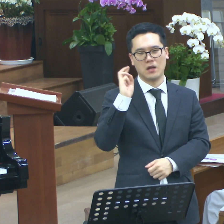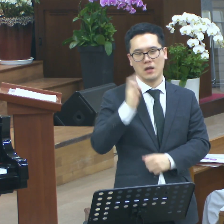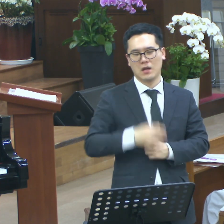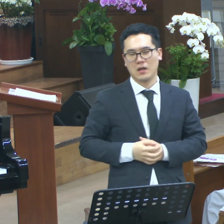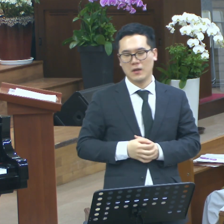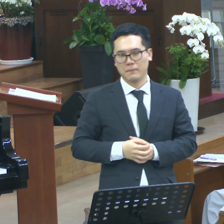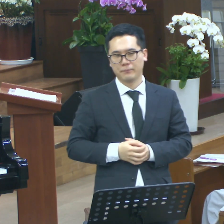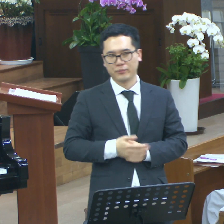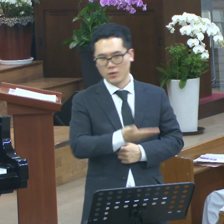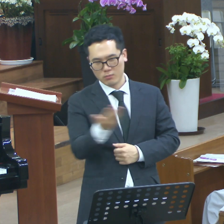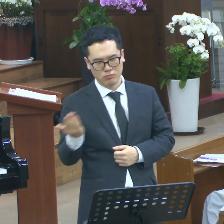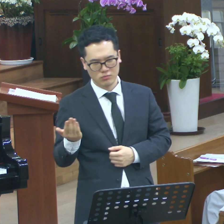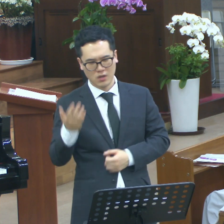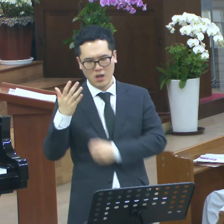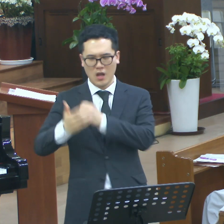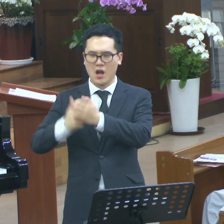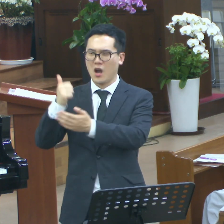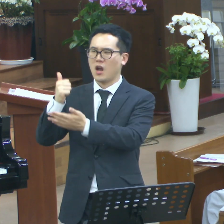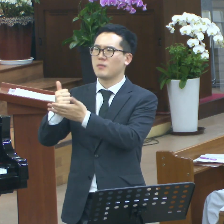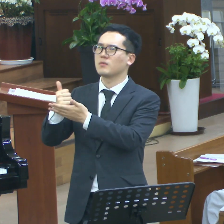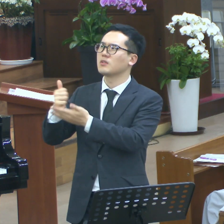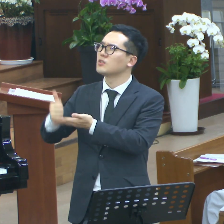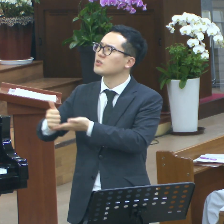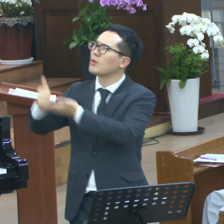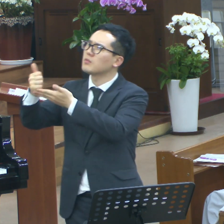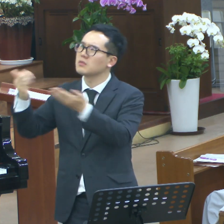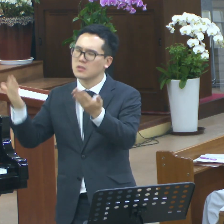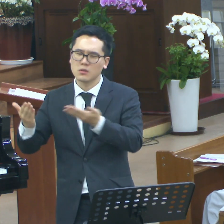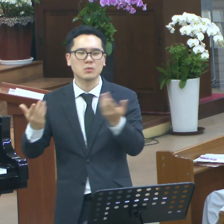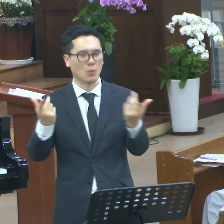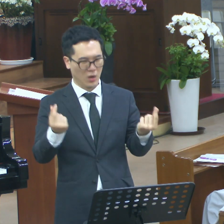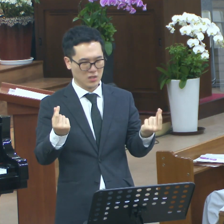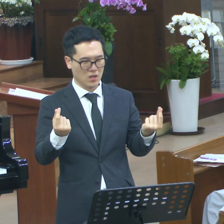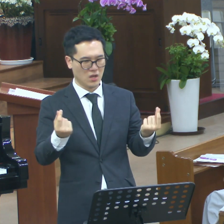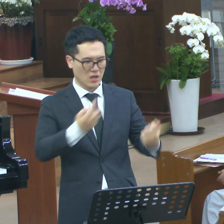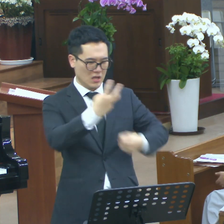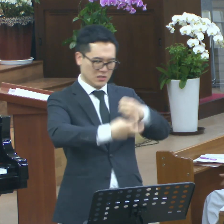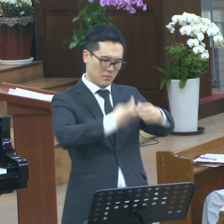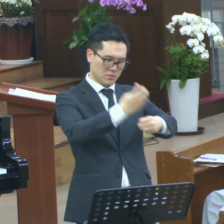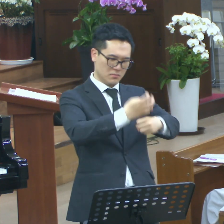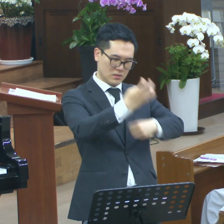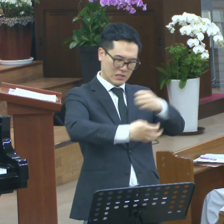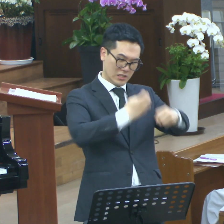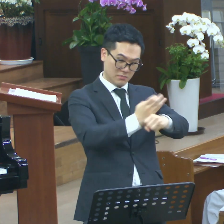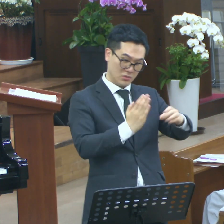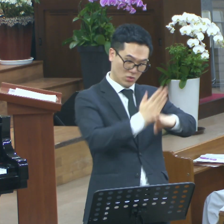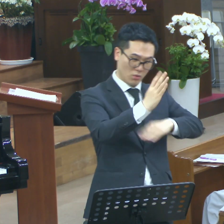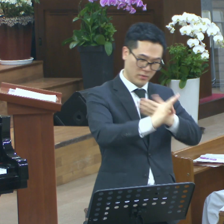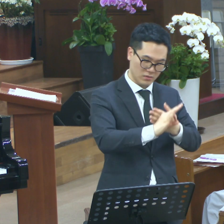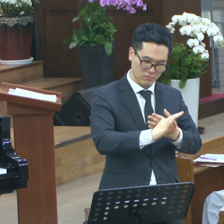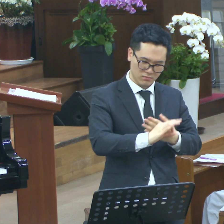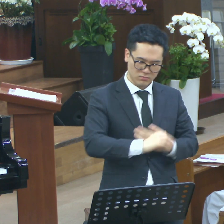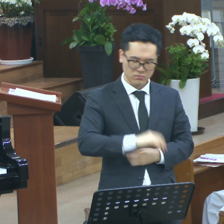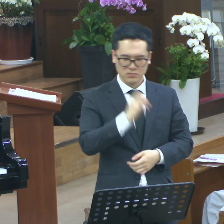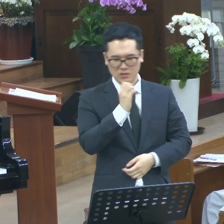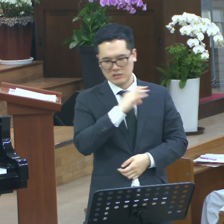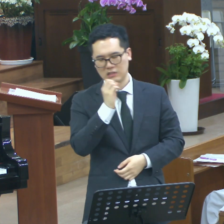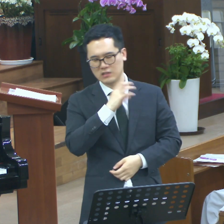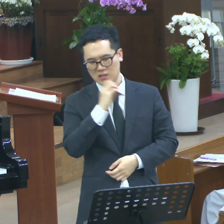하나님을 섬기는 일도 3, 40년 지나면 그 일 같고 즐겁지도 않고 이제 그런 현상에